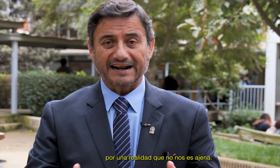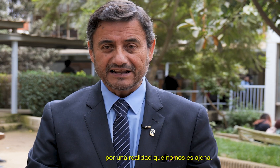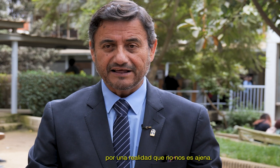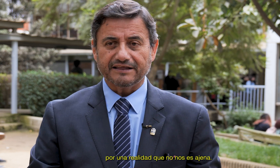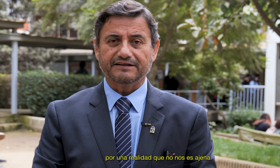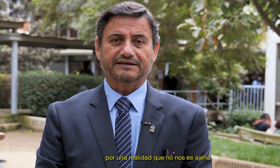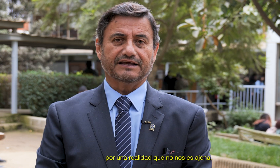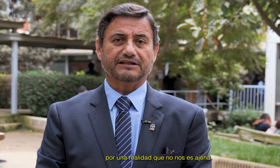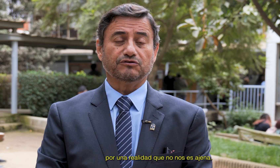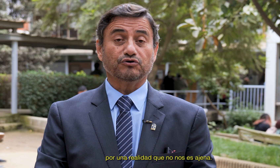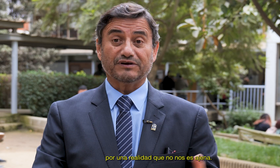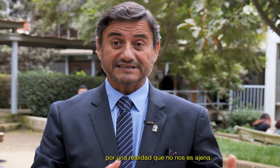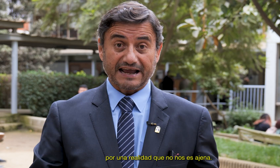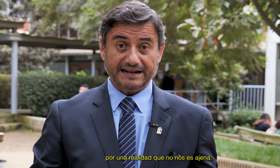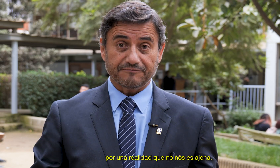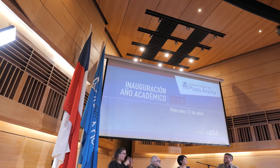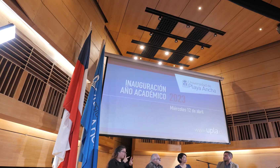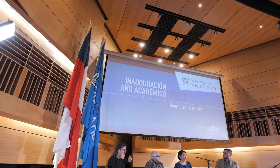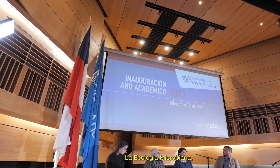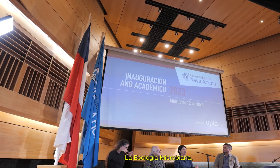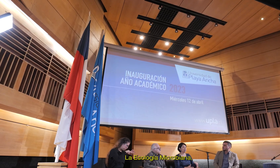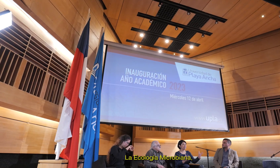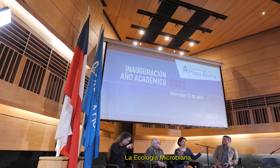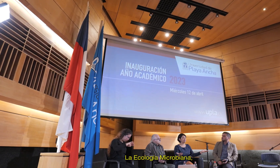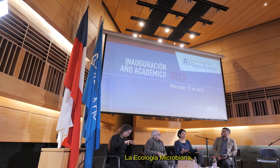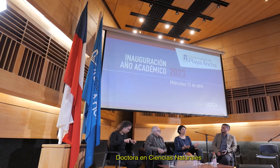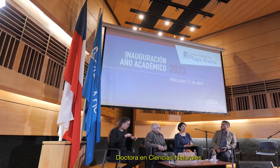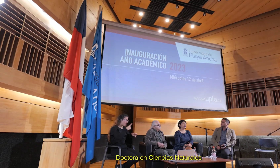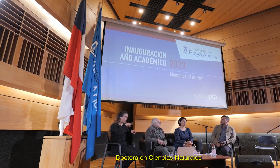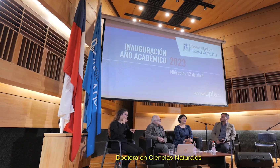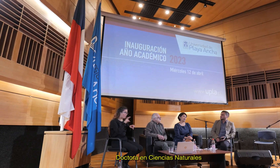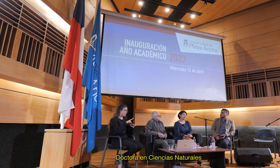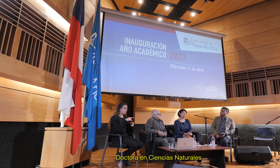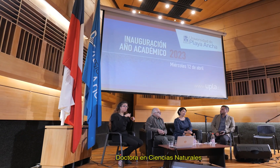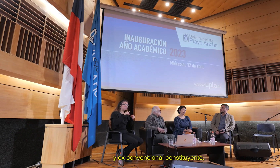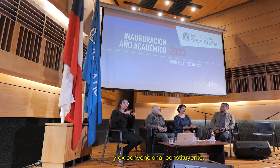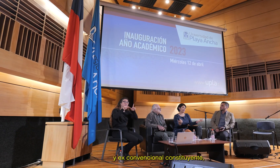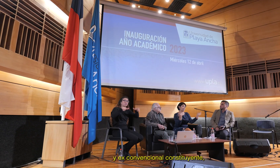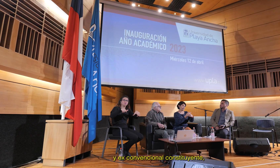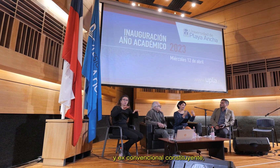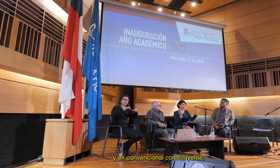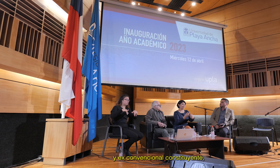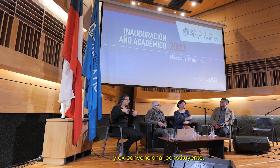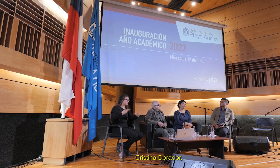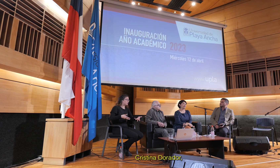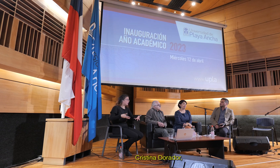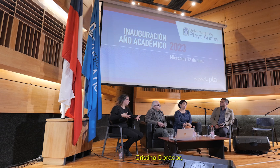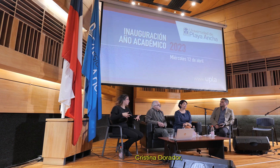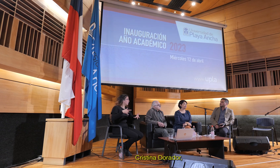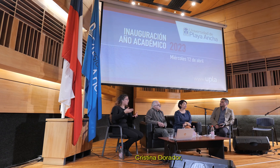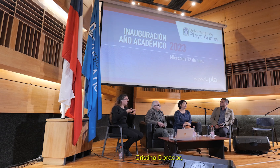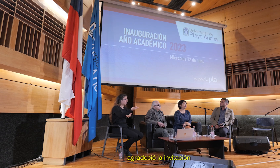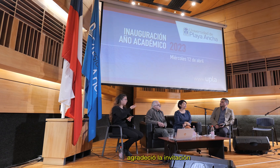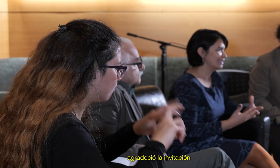una realidad que no es ajena. La ecóloga microbiana, doctora en ciencias naturales y ex convencional constituyente